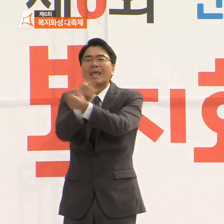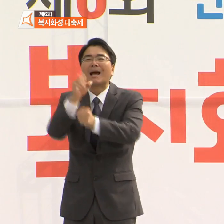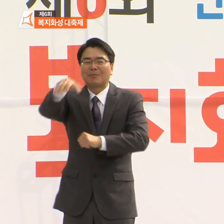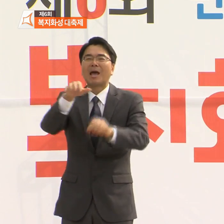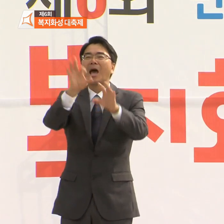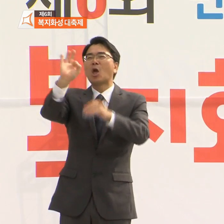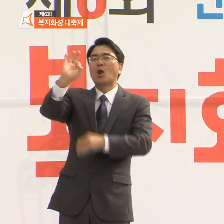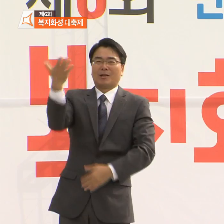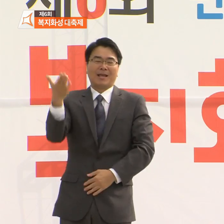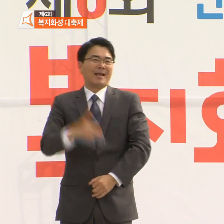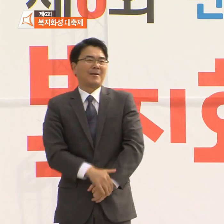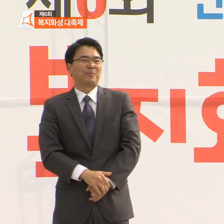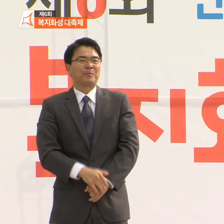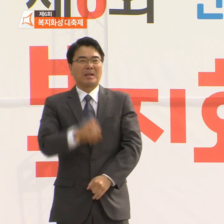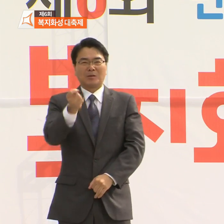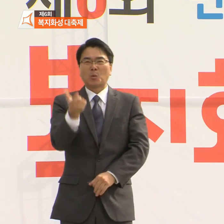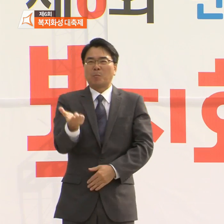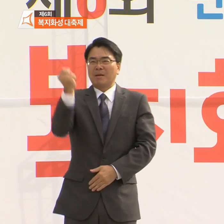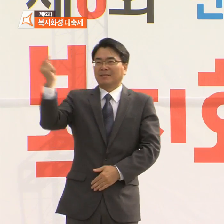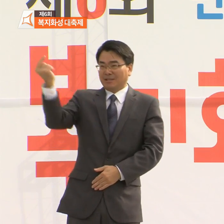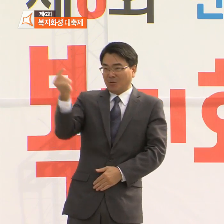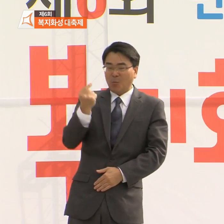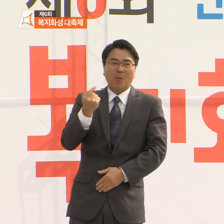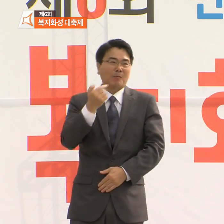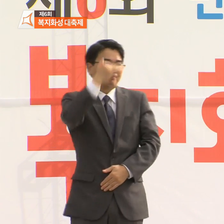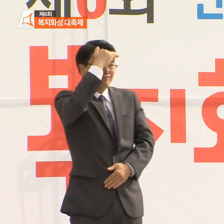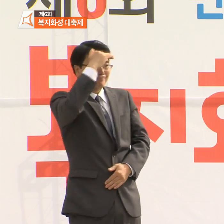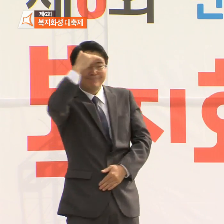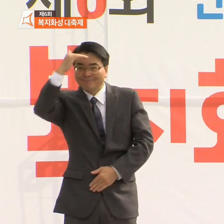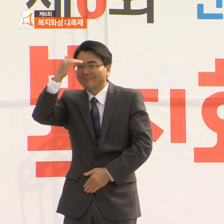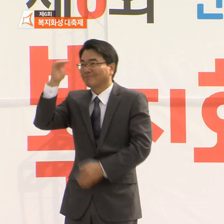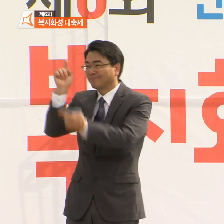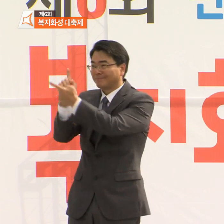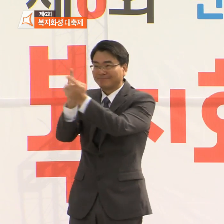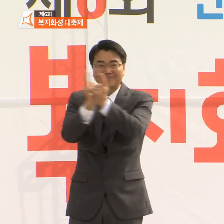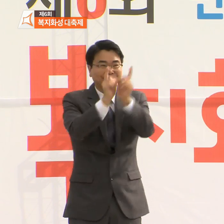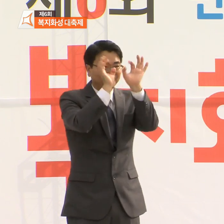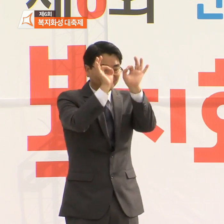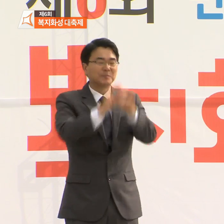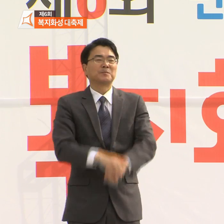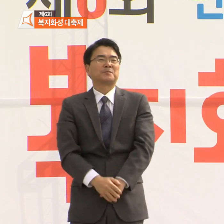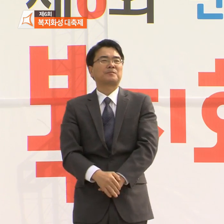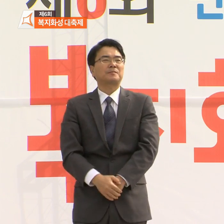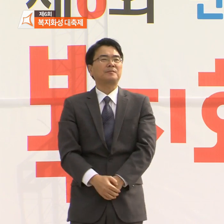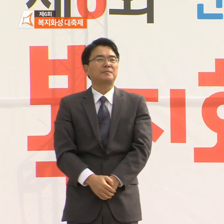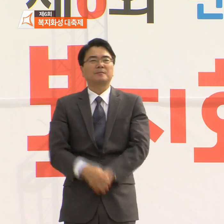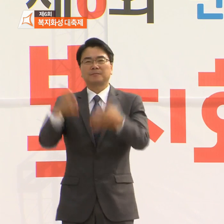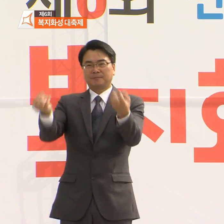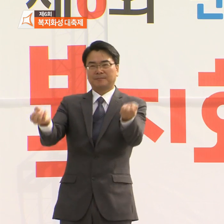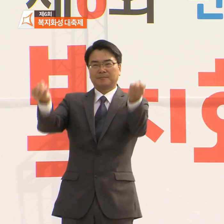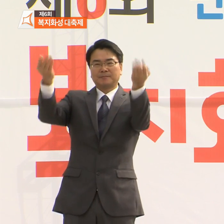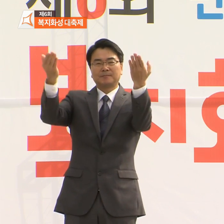그런데 그래서 조금 일찍 왔어요. 쭉 돌아봤거든요. 근데 돌아보면서 행사